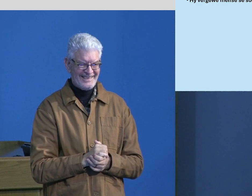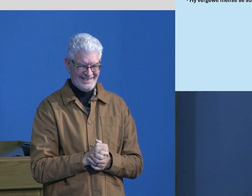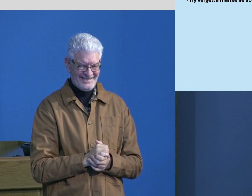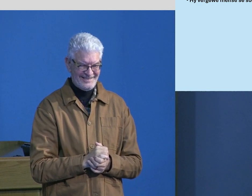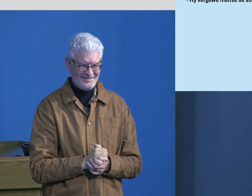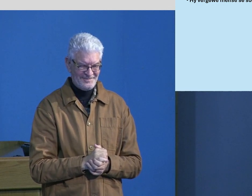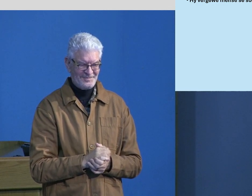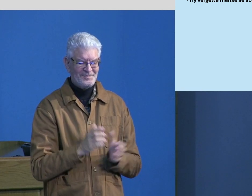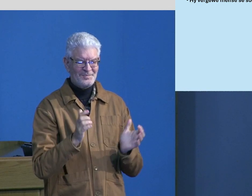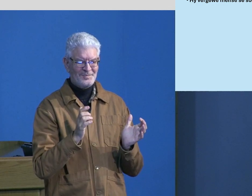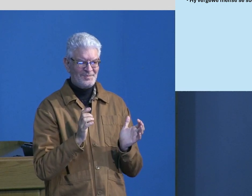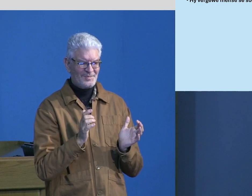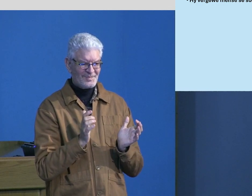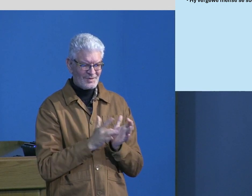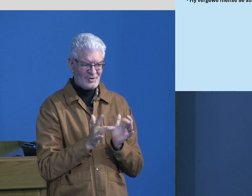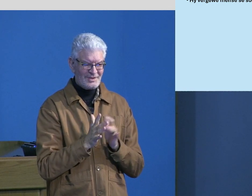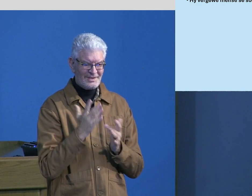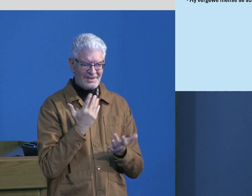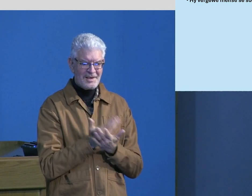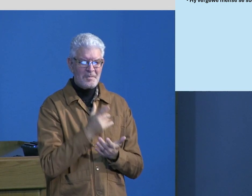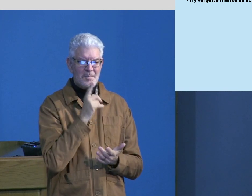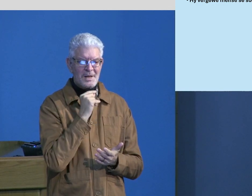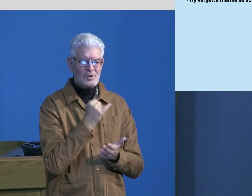Tolk het nou eers 'n hoesbui gehad.